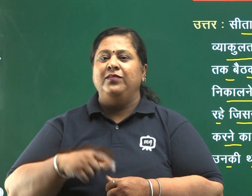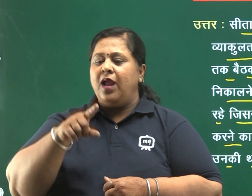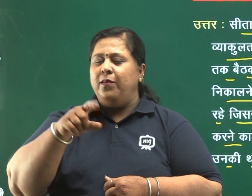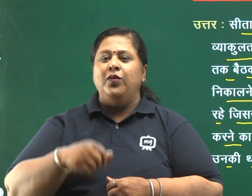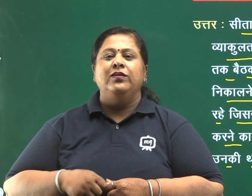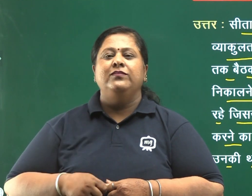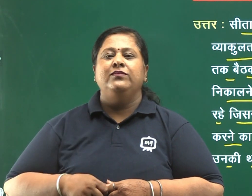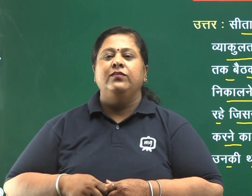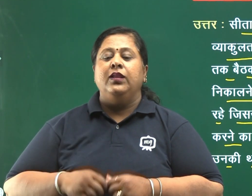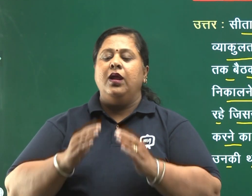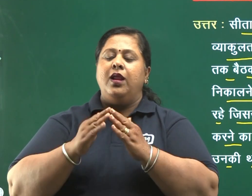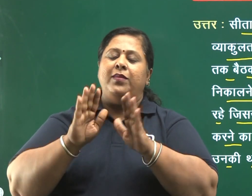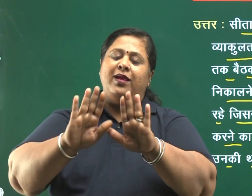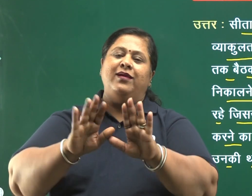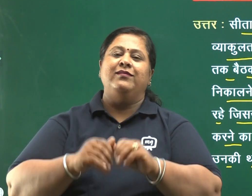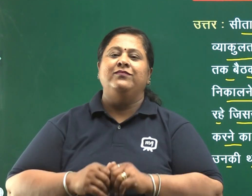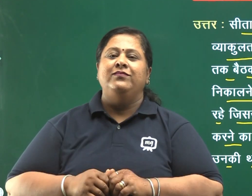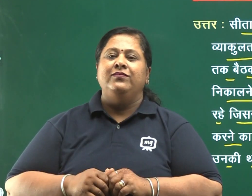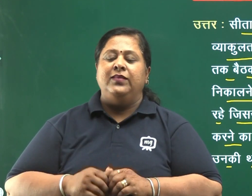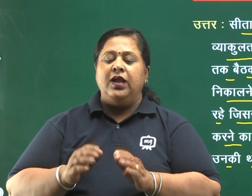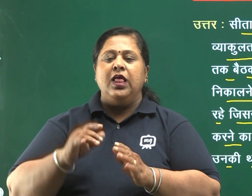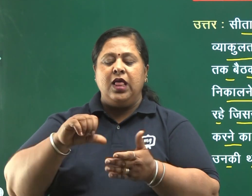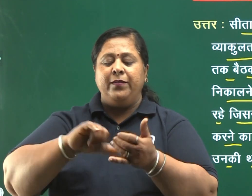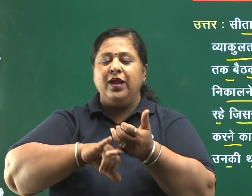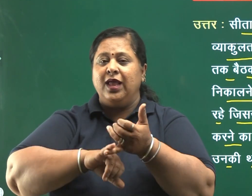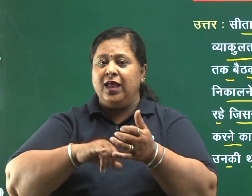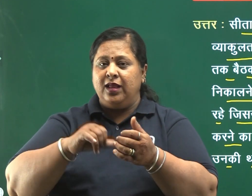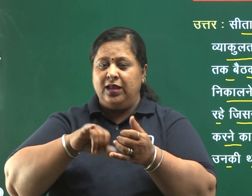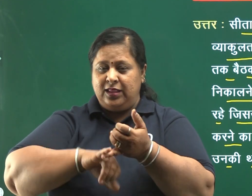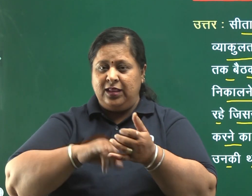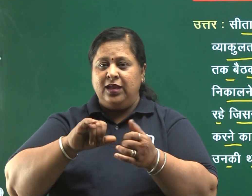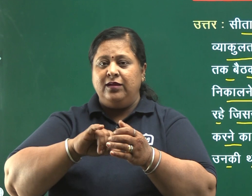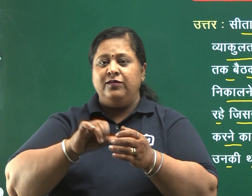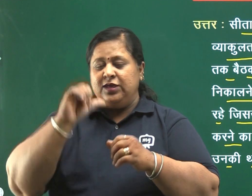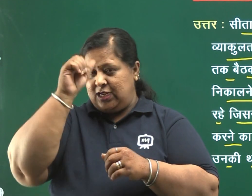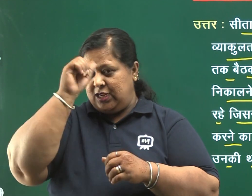आप लोग घर पर रहकर अपनी हिंदी विषय की